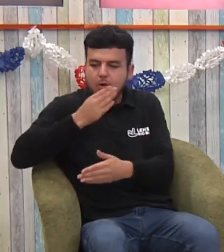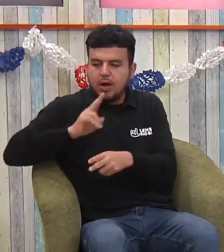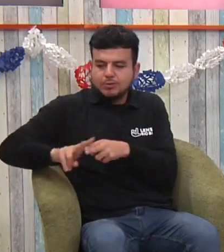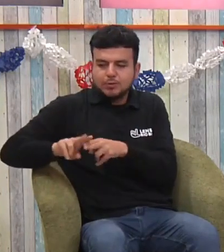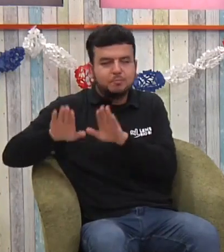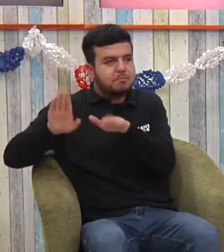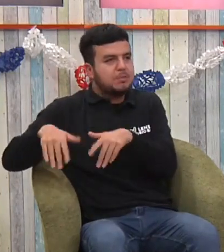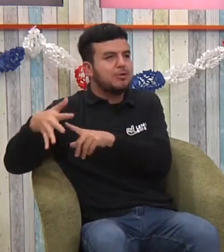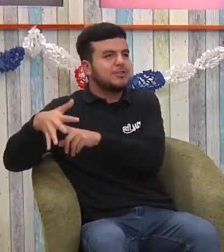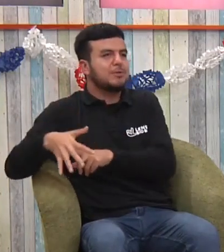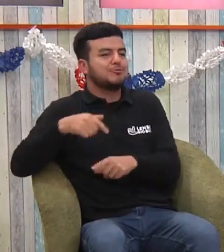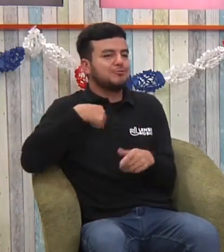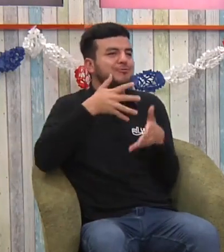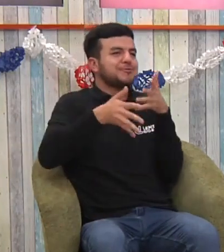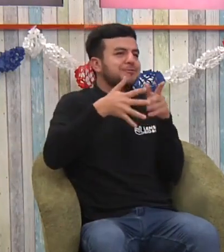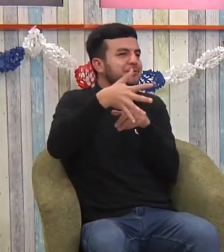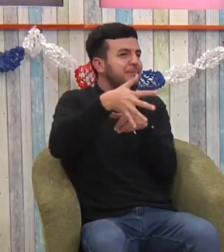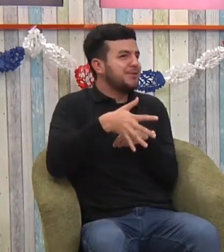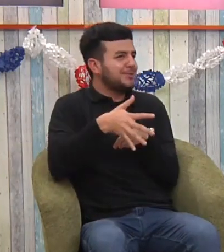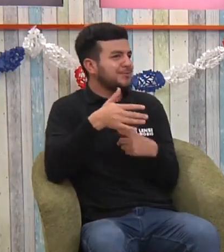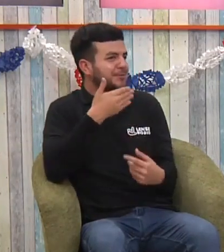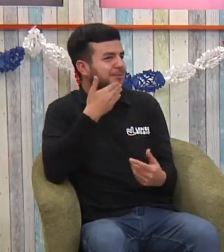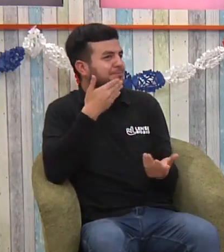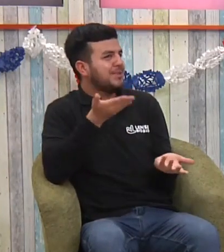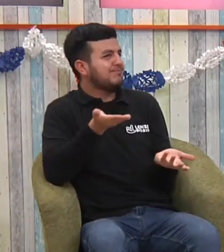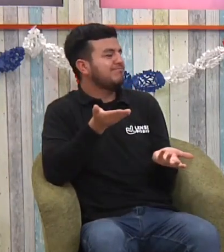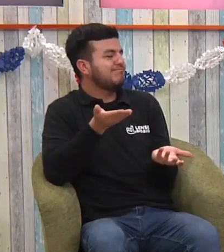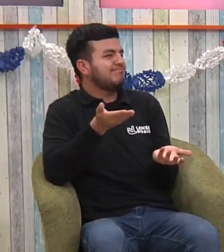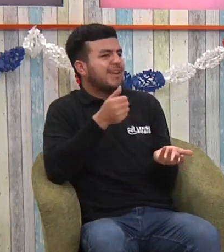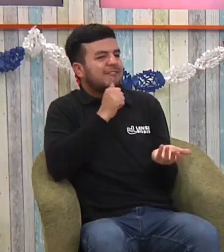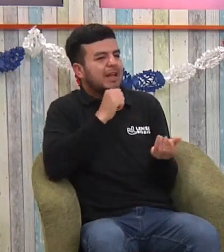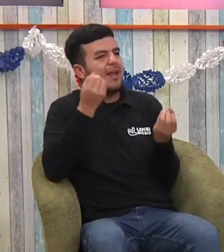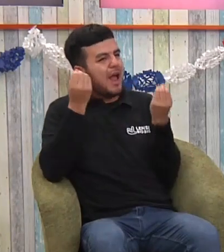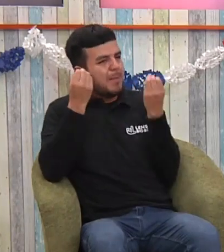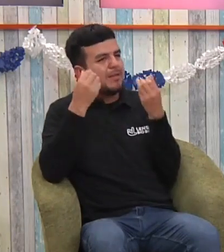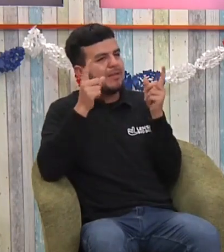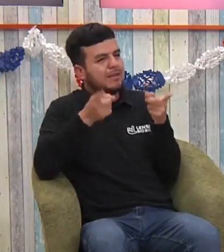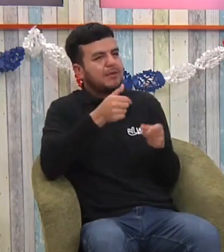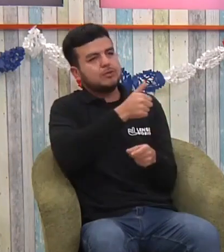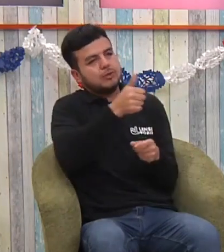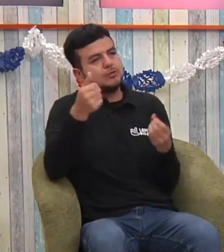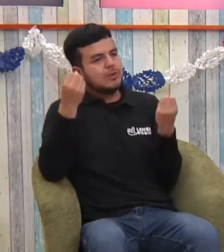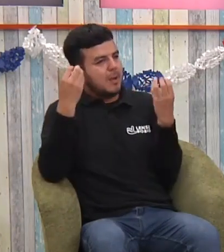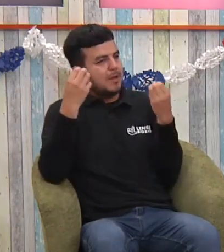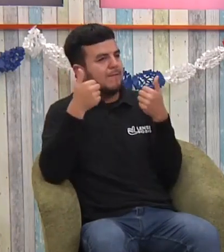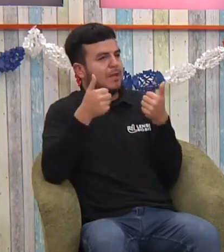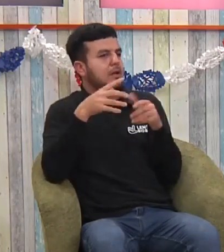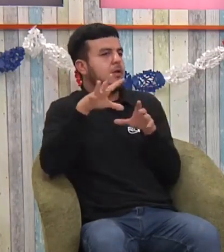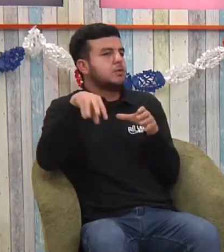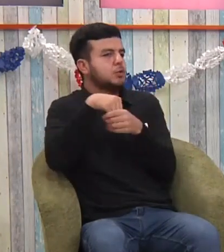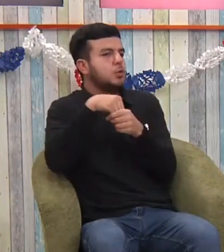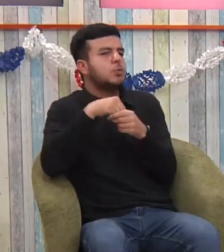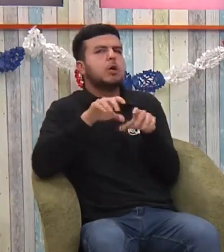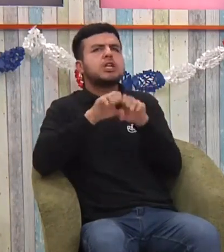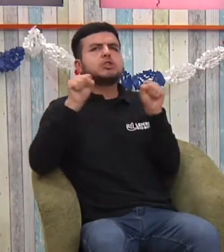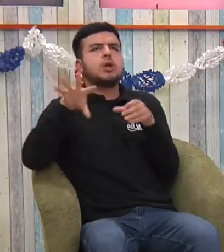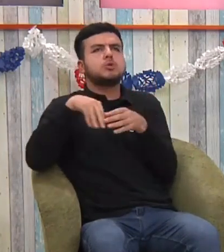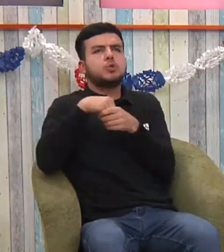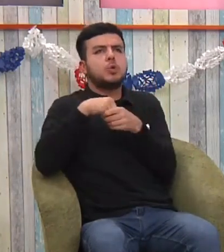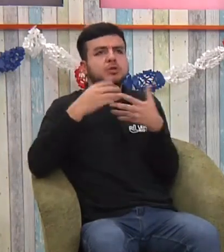como tú decías, las personas con discapacidad física se hacen estas adecuaciones, el lengua de señas, finalmente, el conocer lo que significa la lengua de señas, las personas